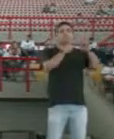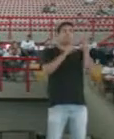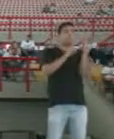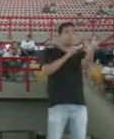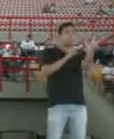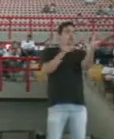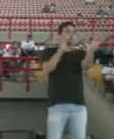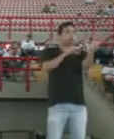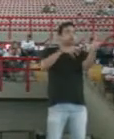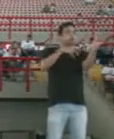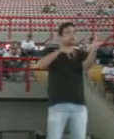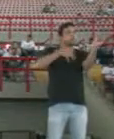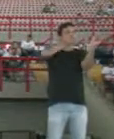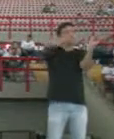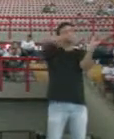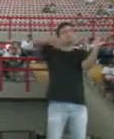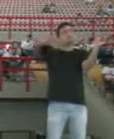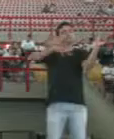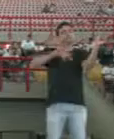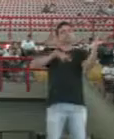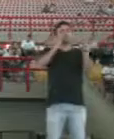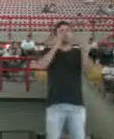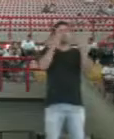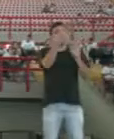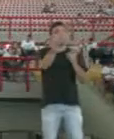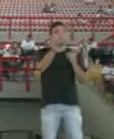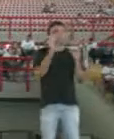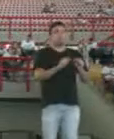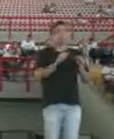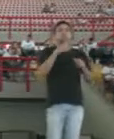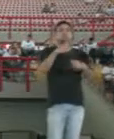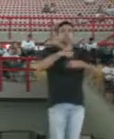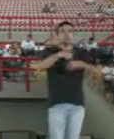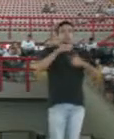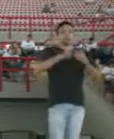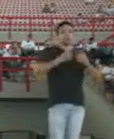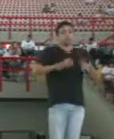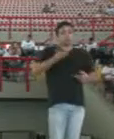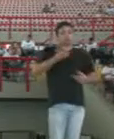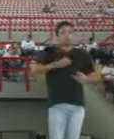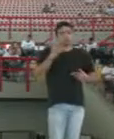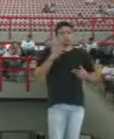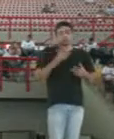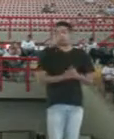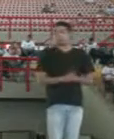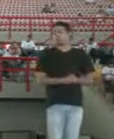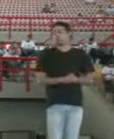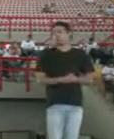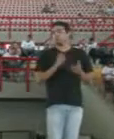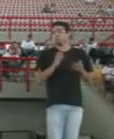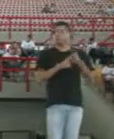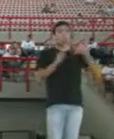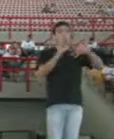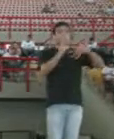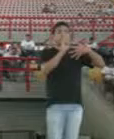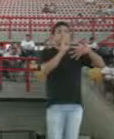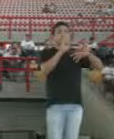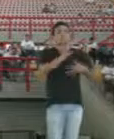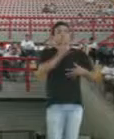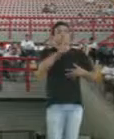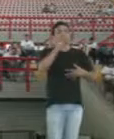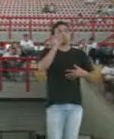ter várias e várias interpretações no seu sentido real e no seu sentido poético. Beleza. Letra B. O